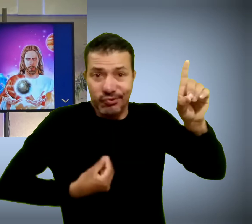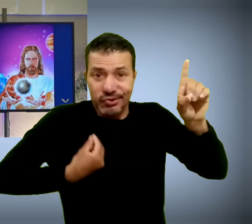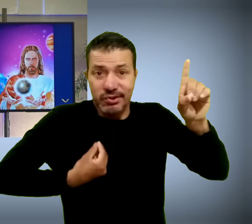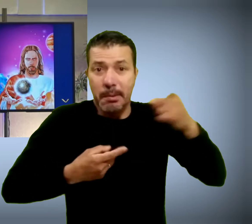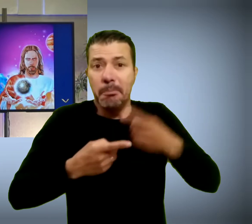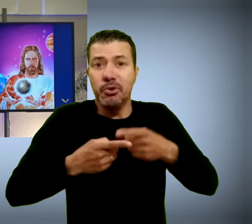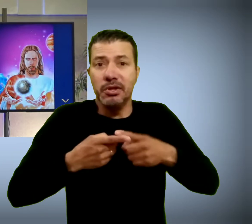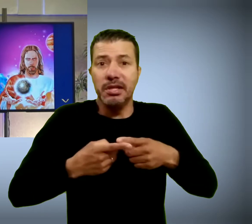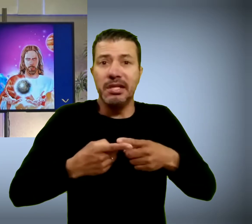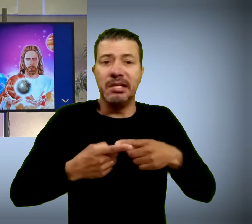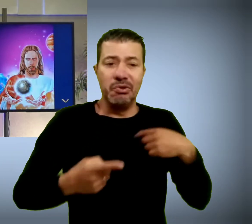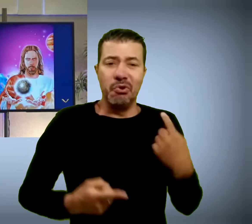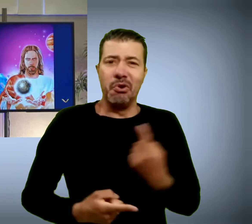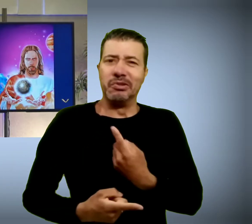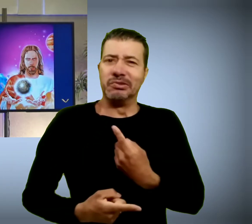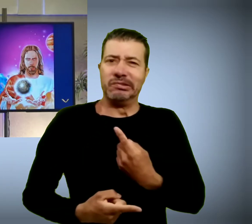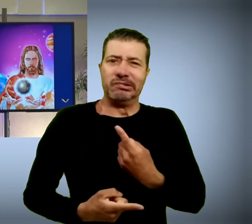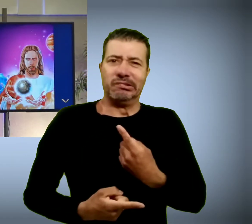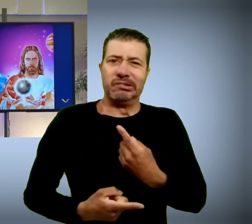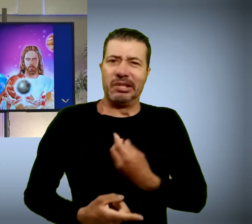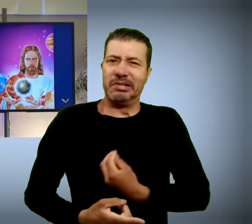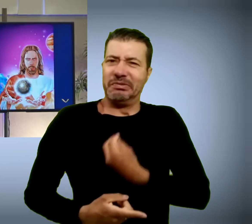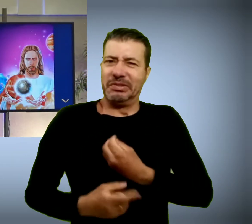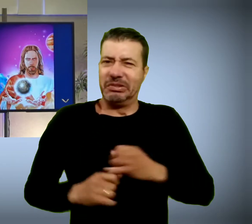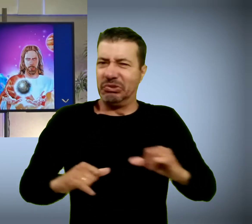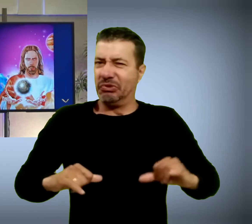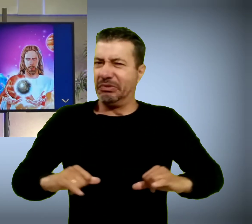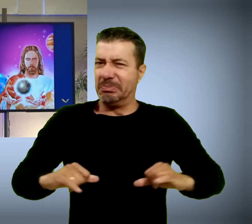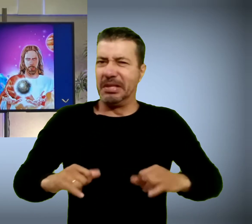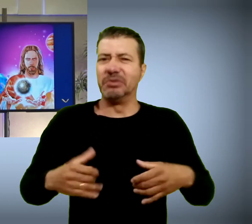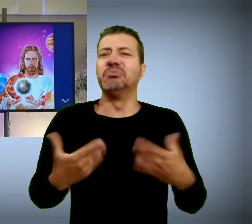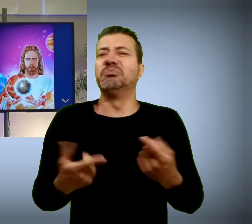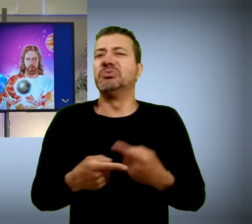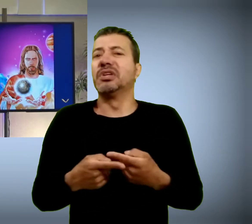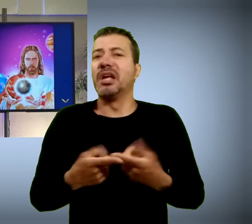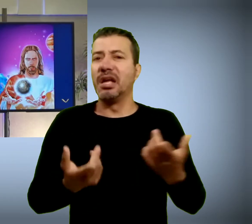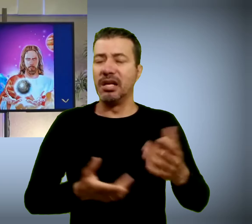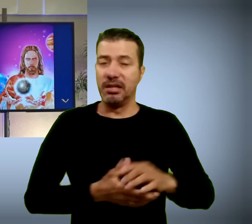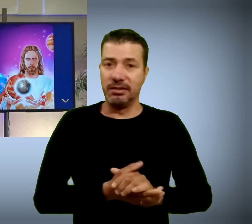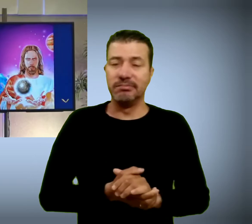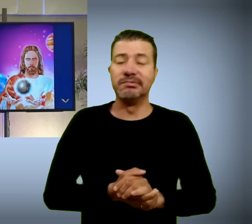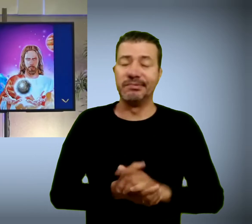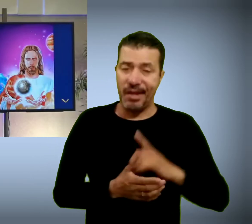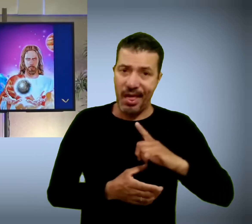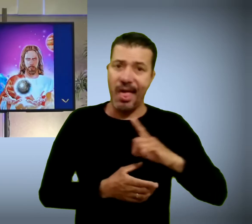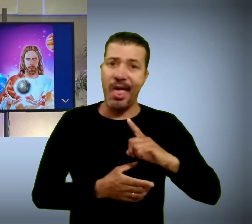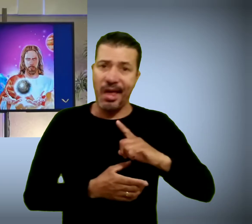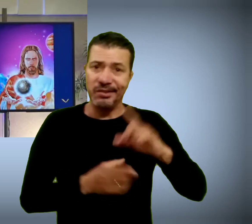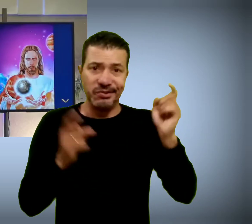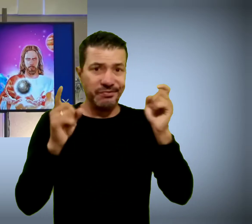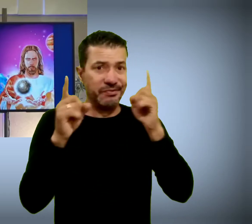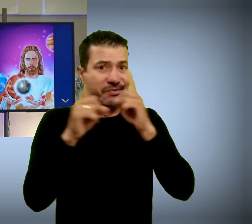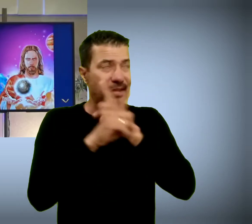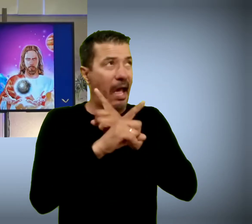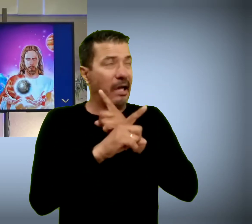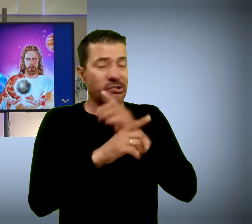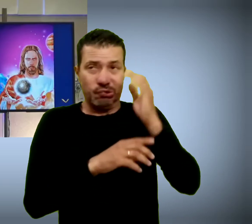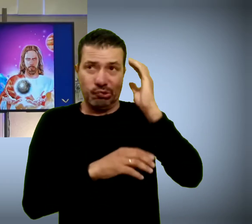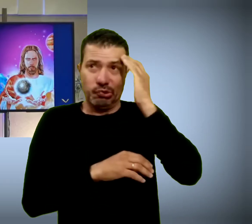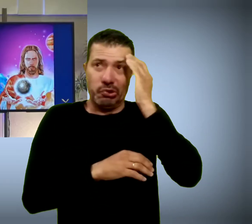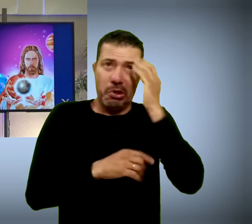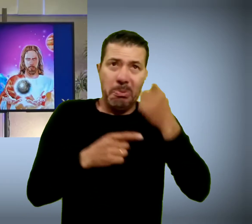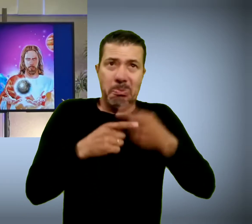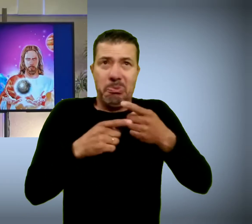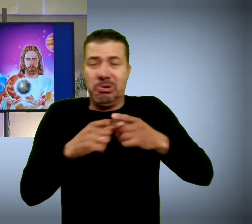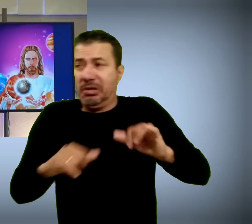passada. E é um tema tão atual. Eu creio que todos nós tenhamos sofrimento, dificuldade às vezes de entender o porquê